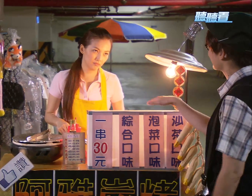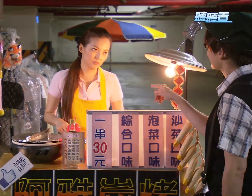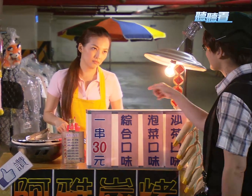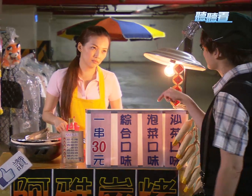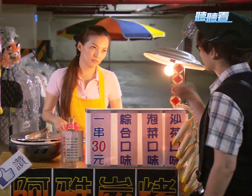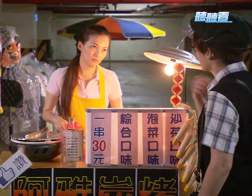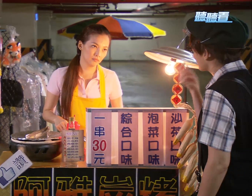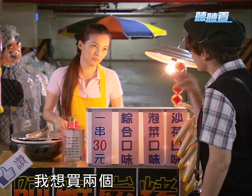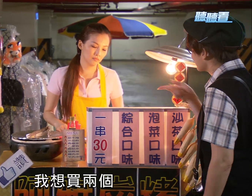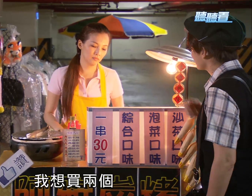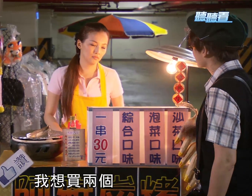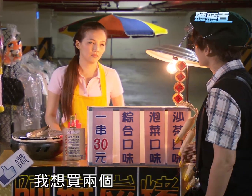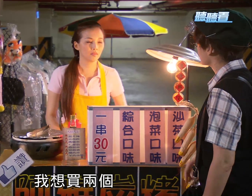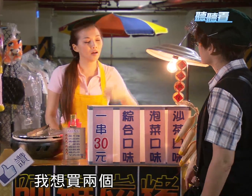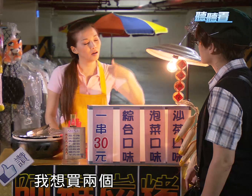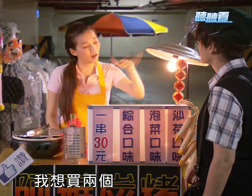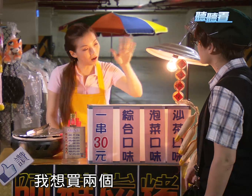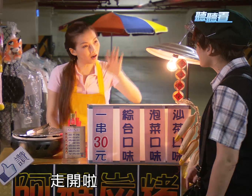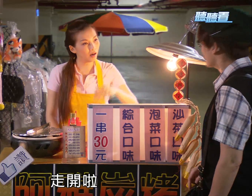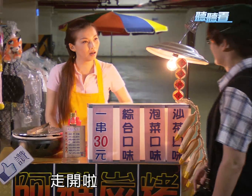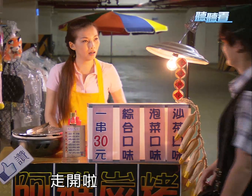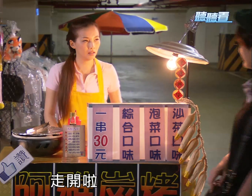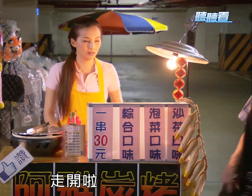哎，我想买两个， 走开啊！